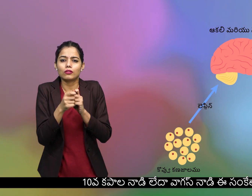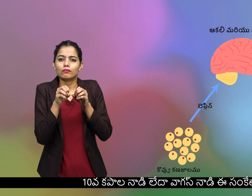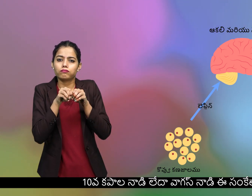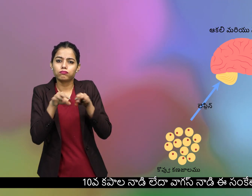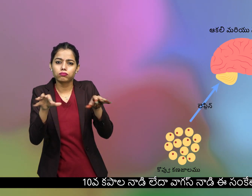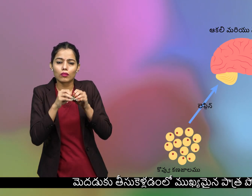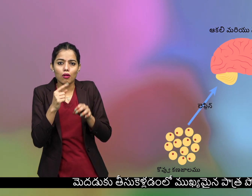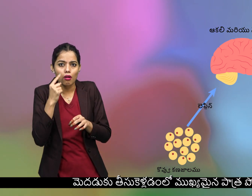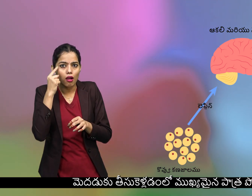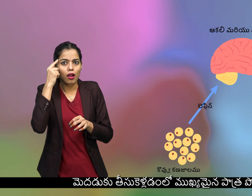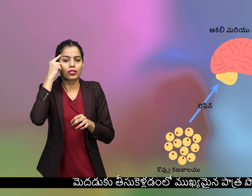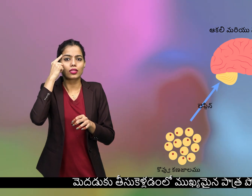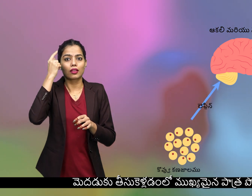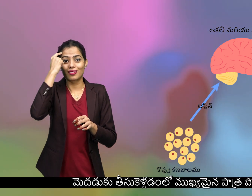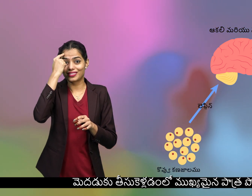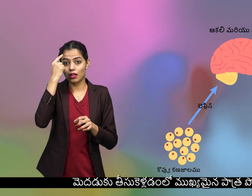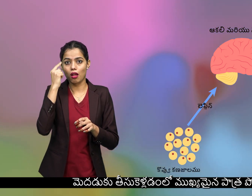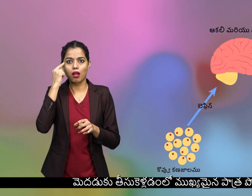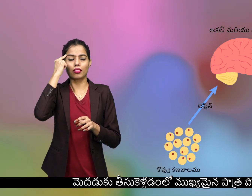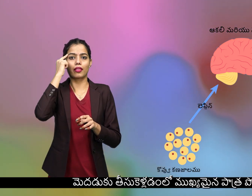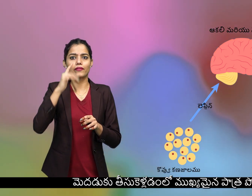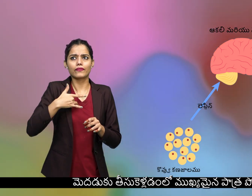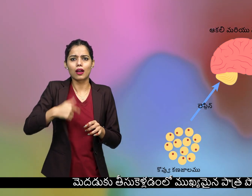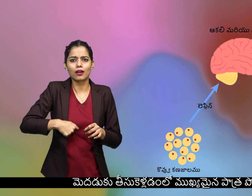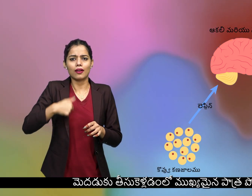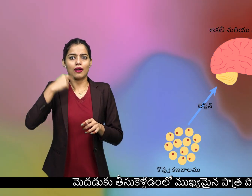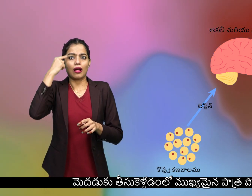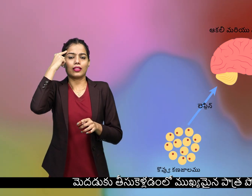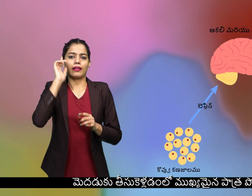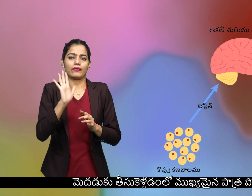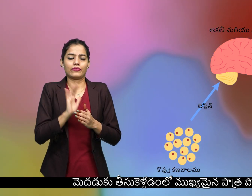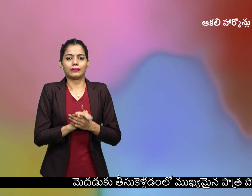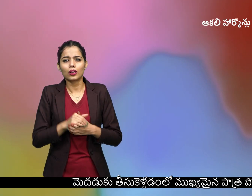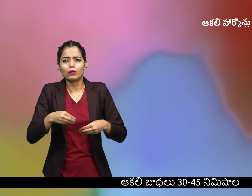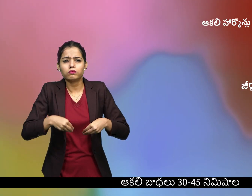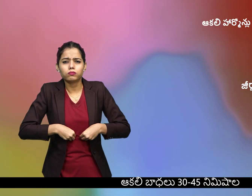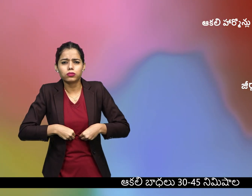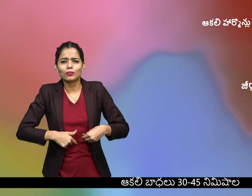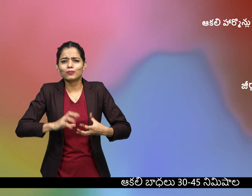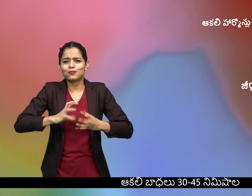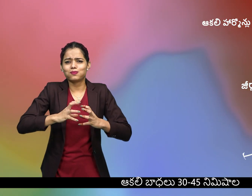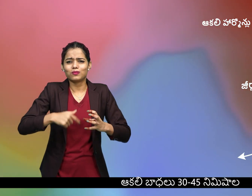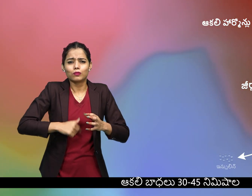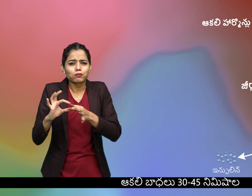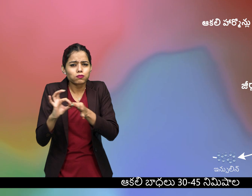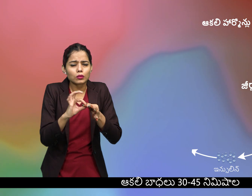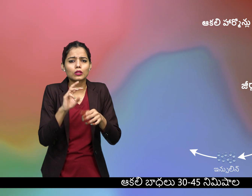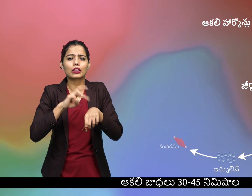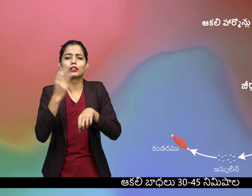సంకేతాలను మెదడుకు తీసుకెళ్లడంలో ముఖ్యమైన పాత్ర పోషిస్తాయి. ఆకలి బాధలు